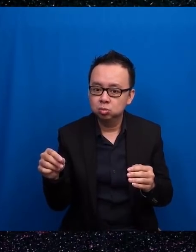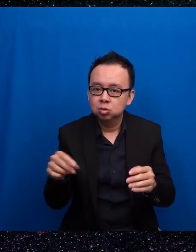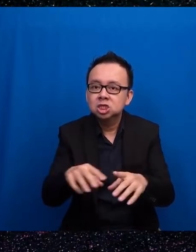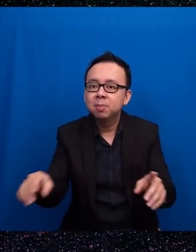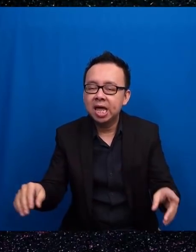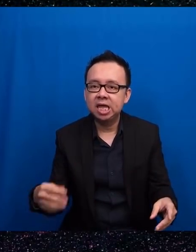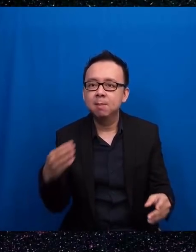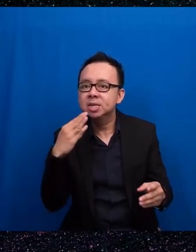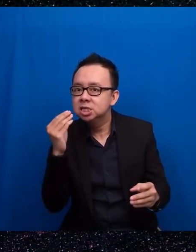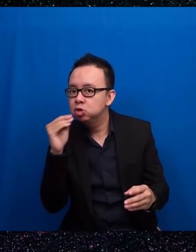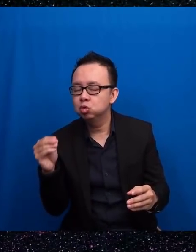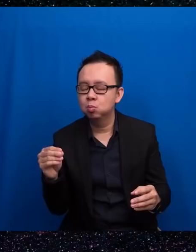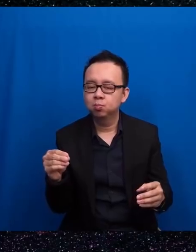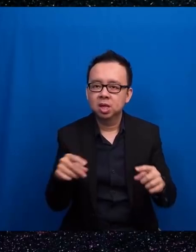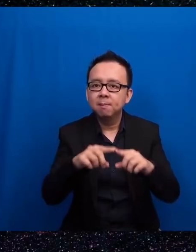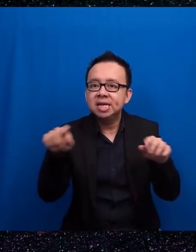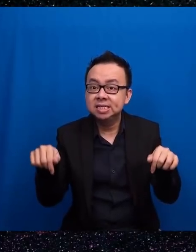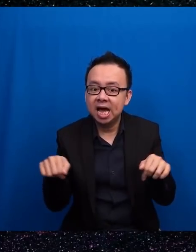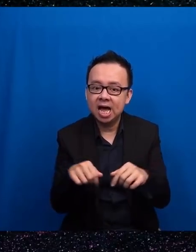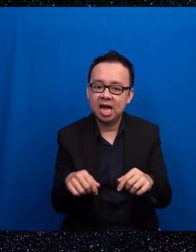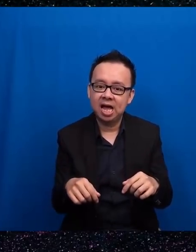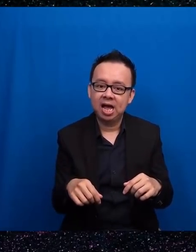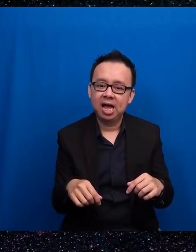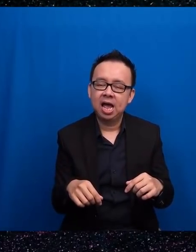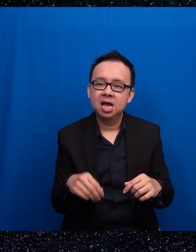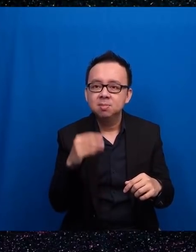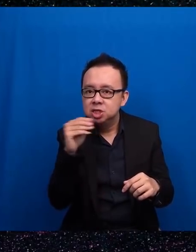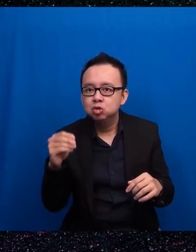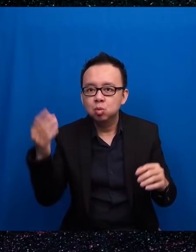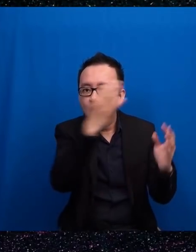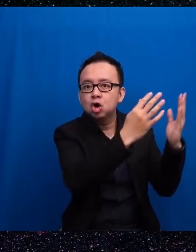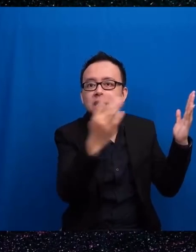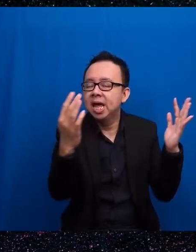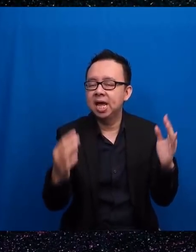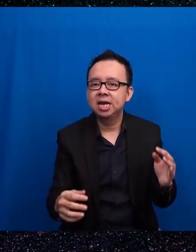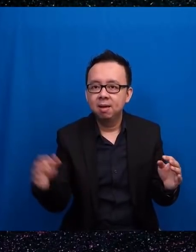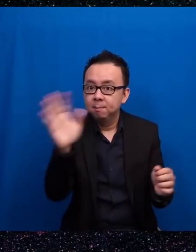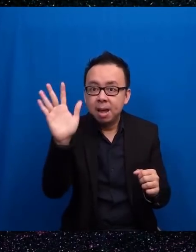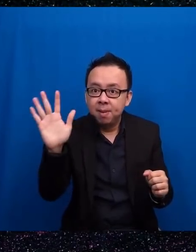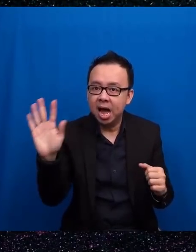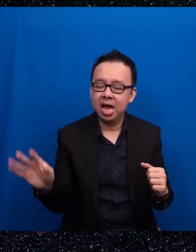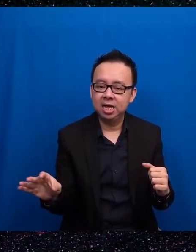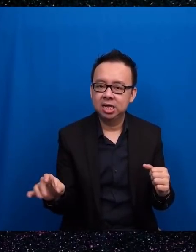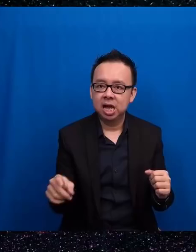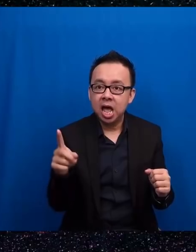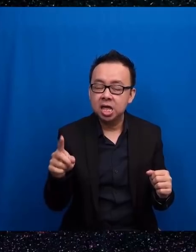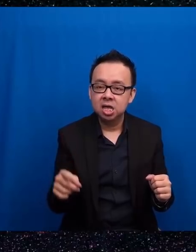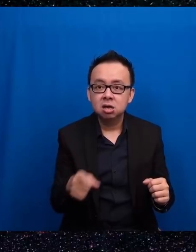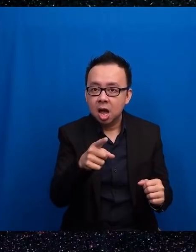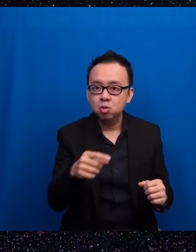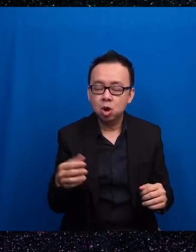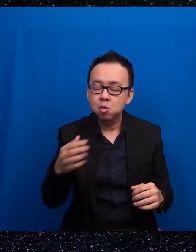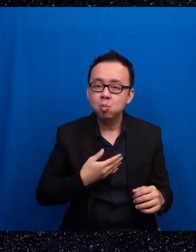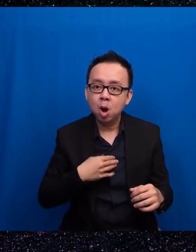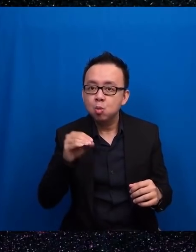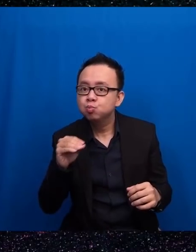bilang, ada salah satu anak saya yang masih kecil juga cium gordennya, bye-bye. Saya bilang, kamu mau cium semua ruangan